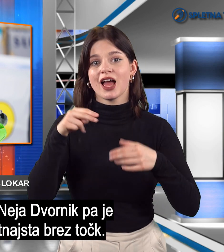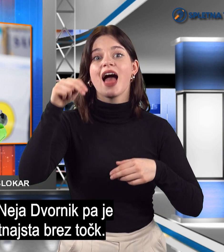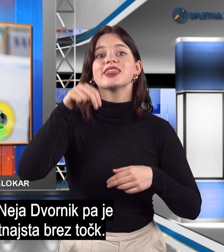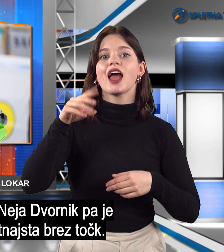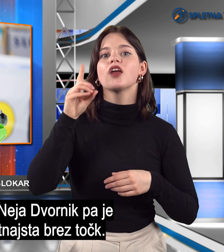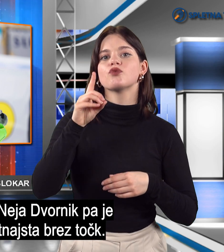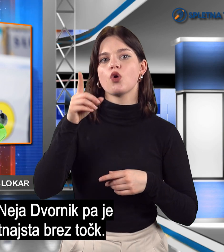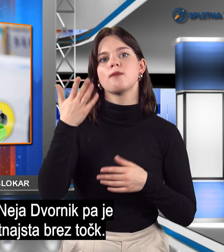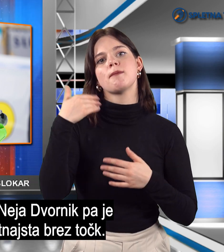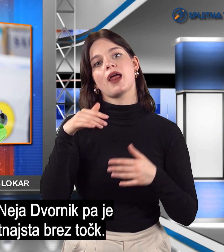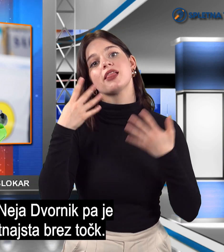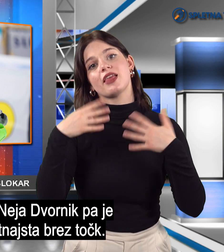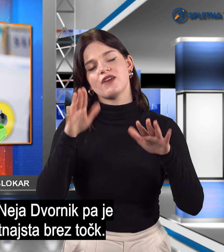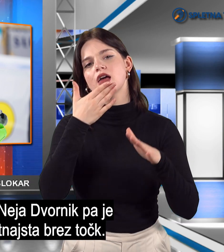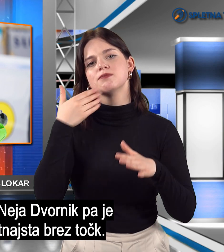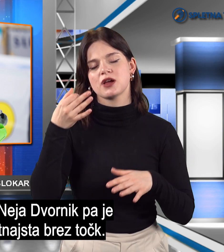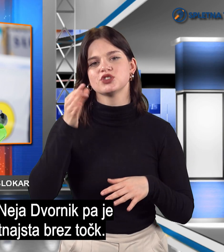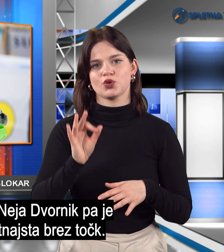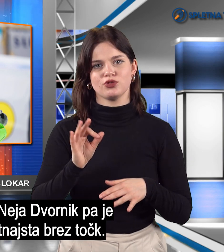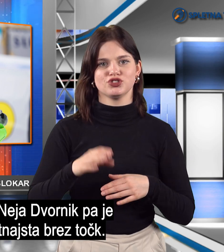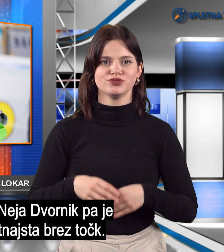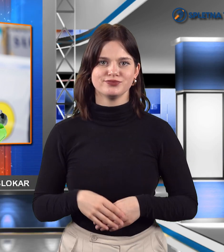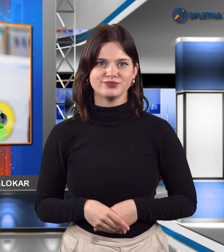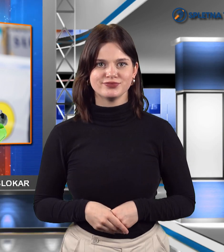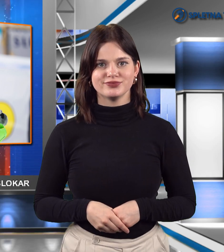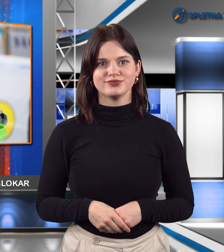seštevku. Neja Dvornik pa je bila 19. brez točk.